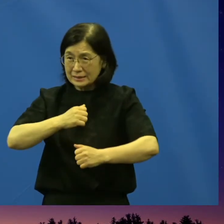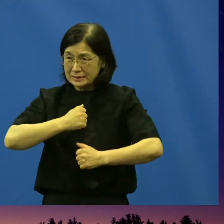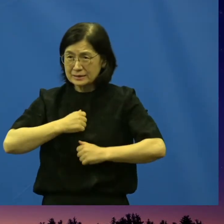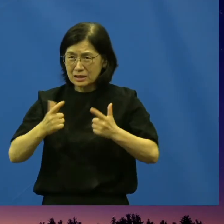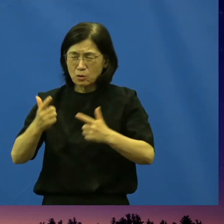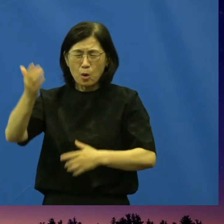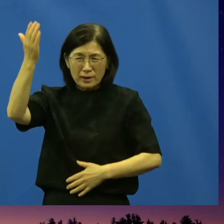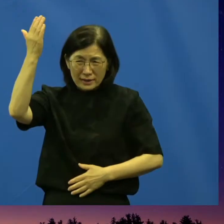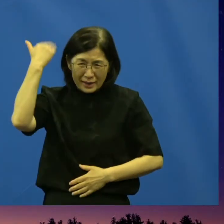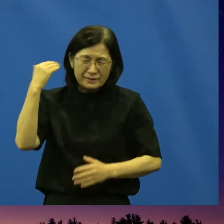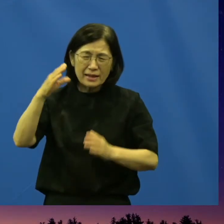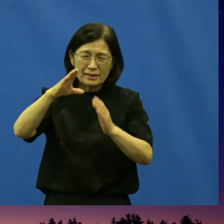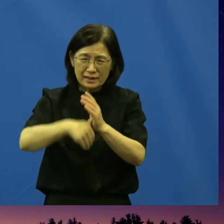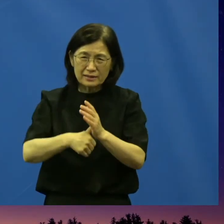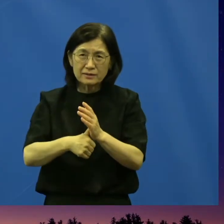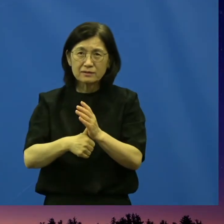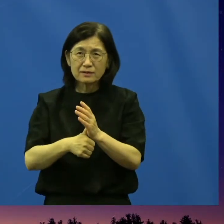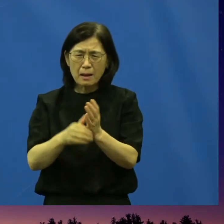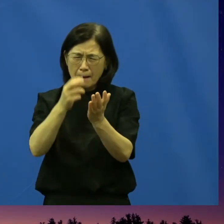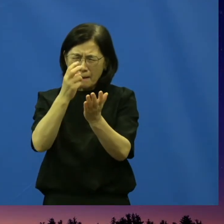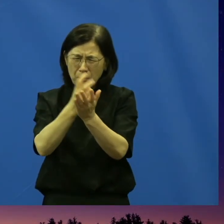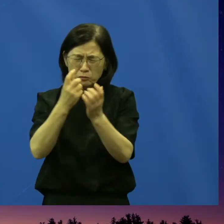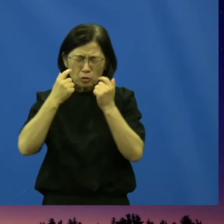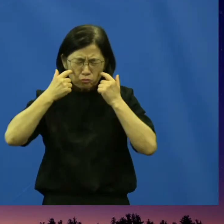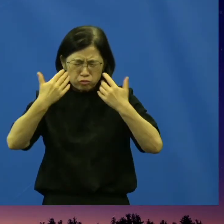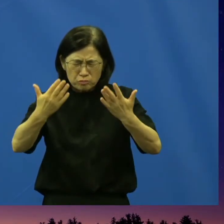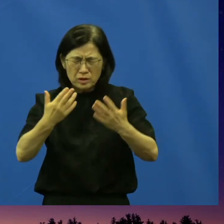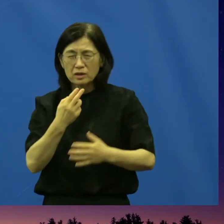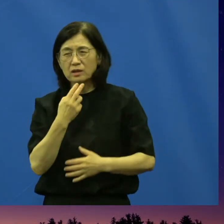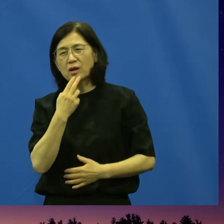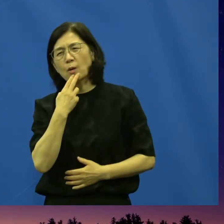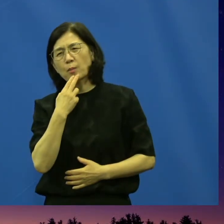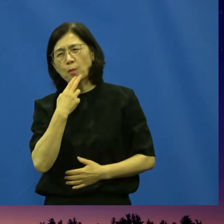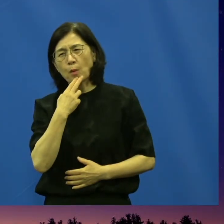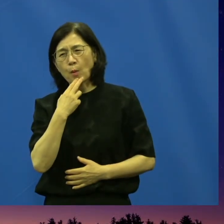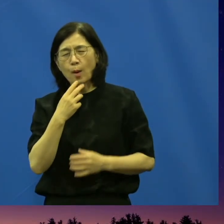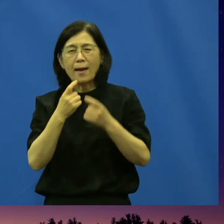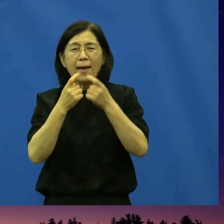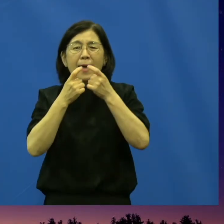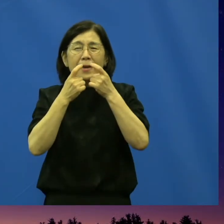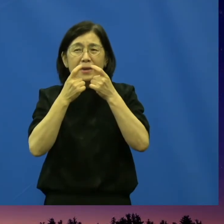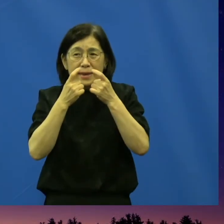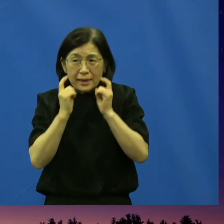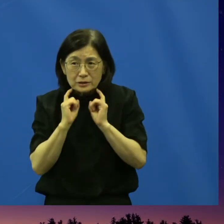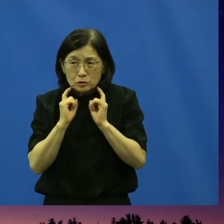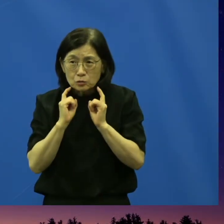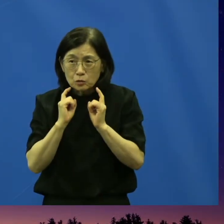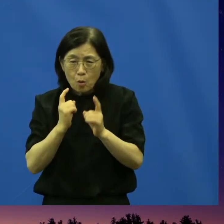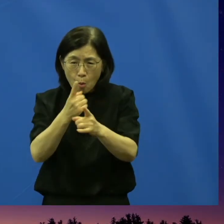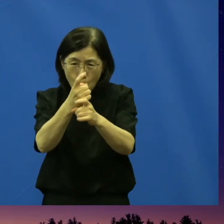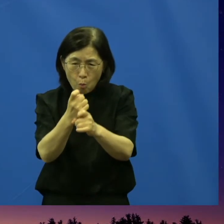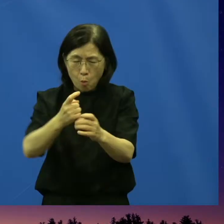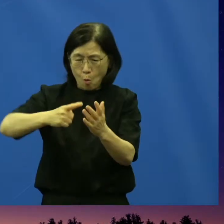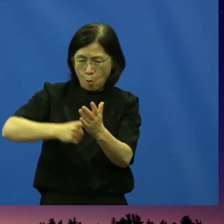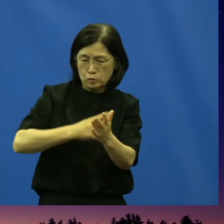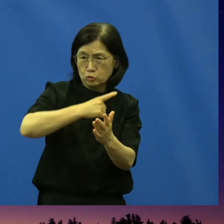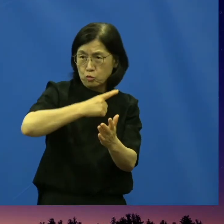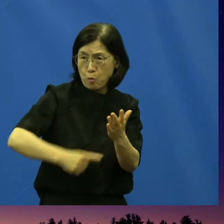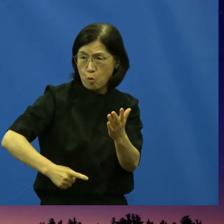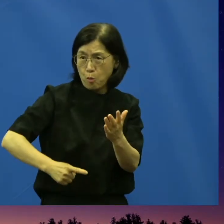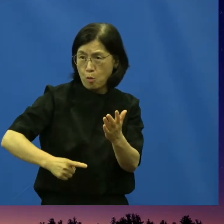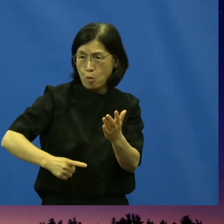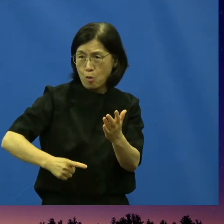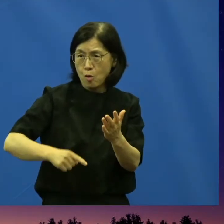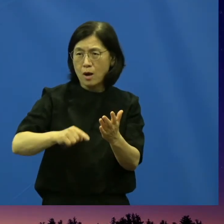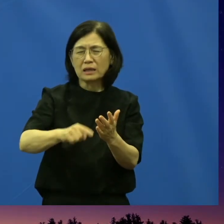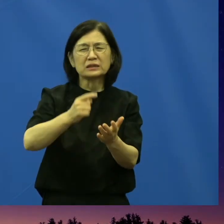이게 뭐 법도 확실하지도 않고, 그러니까 개인적으로 보복을 하게 되면 어떻게 되겠어요? 이건 뭐 피비린내가 나는